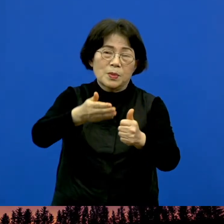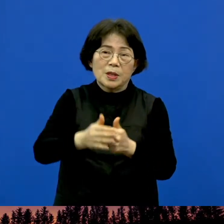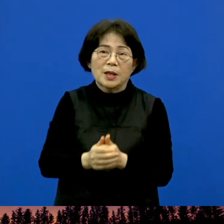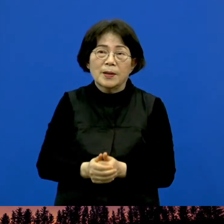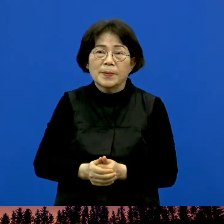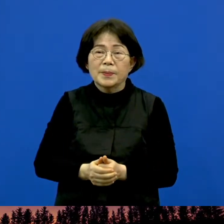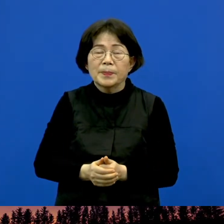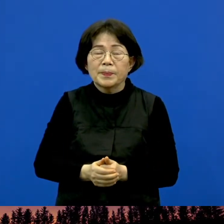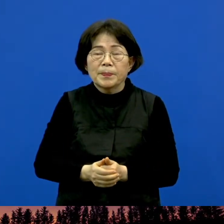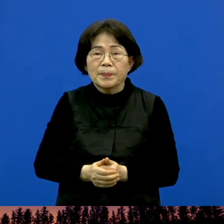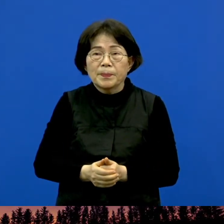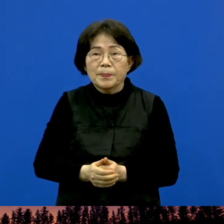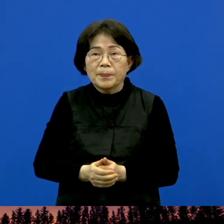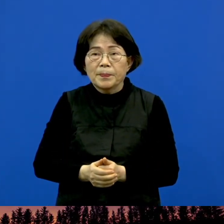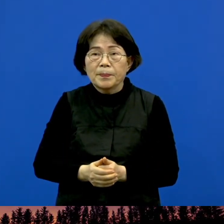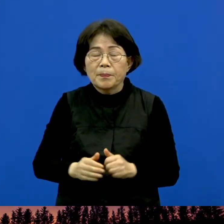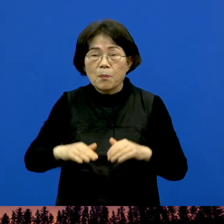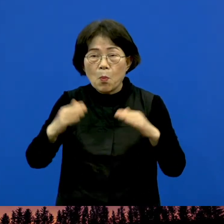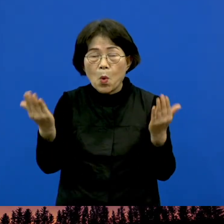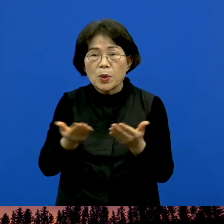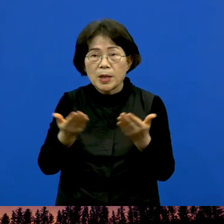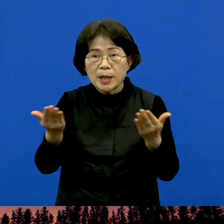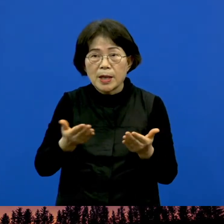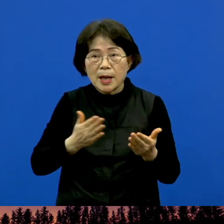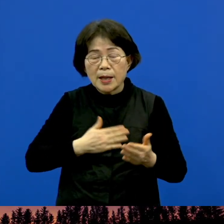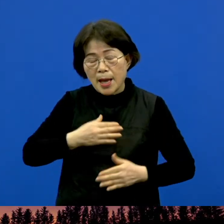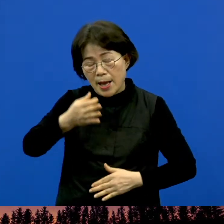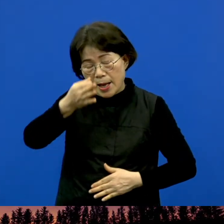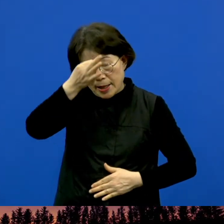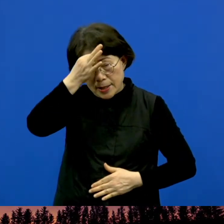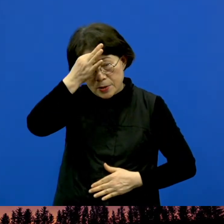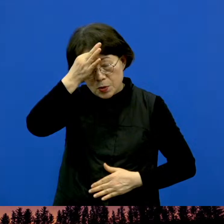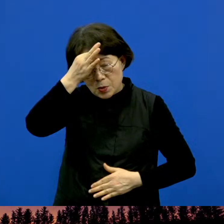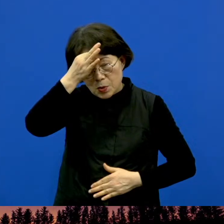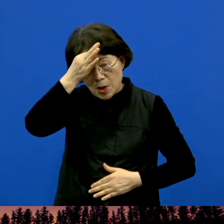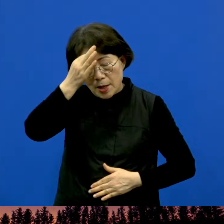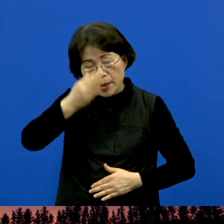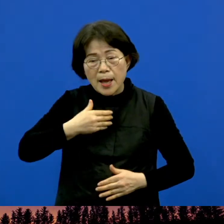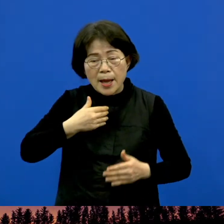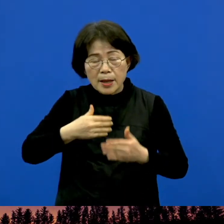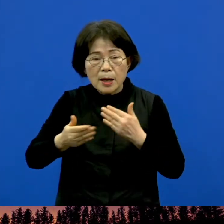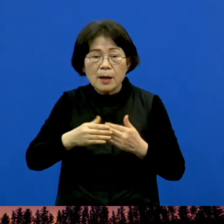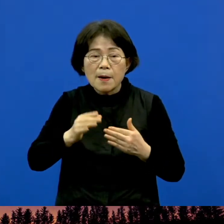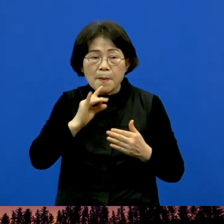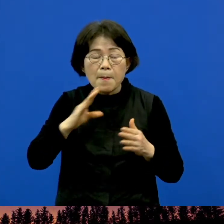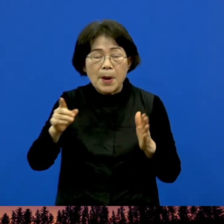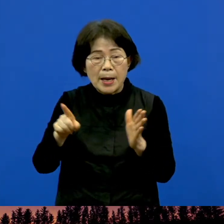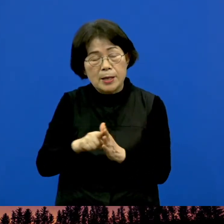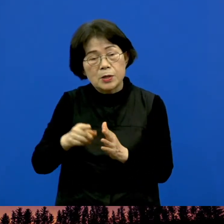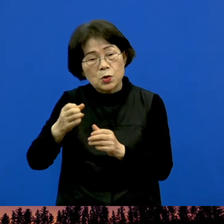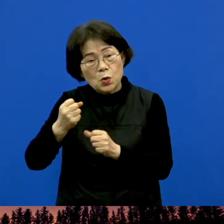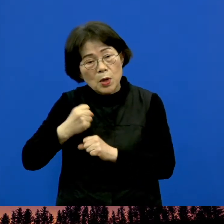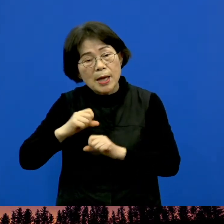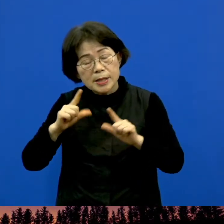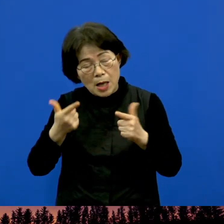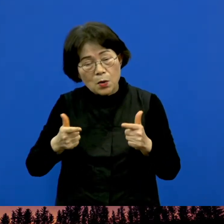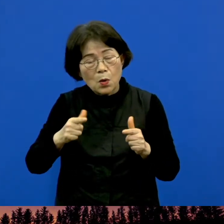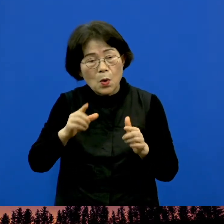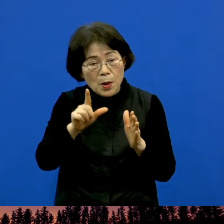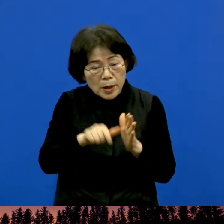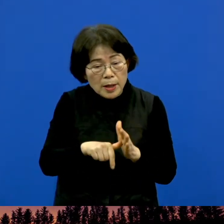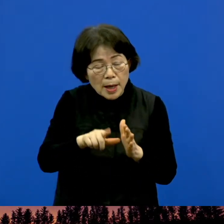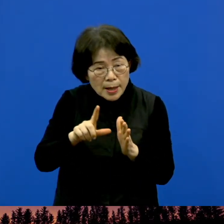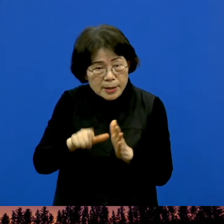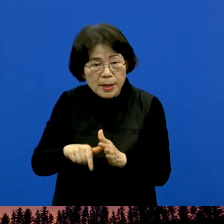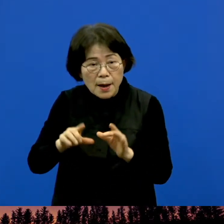거기서 탁월함이 나옵니다. 그리고 매사에 내 기술과 내 재능과 내 경험에만 의존하지 않고 순간순간